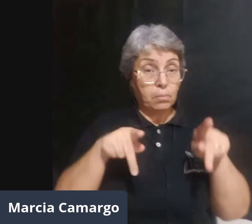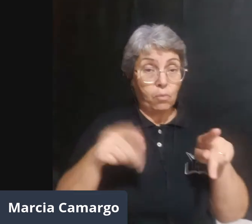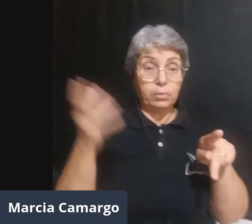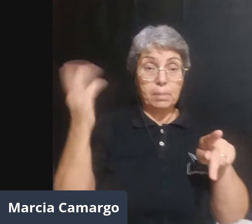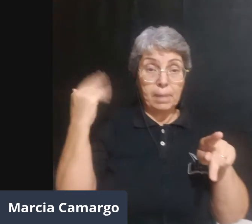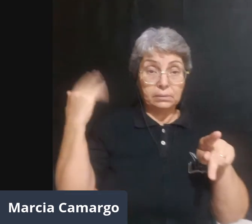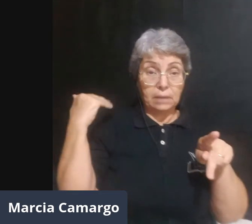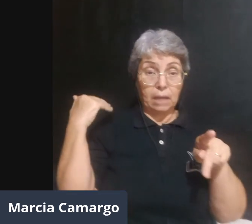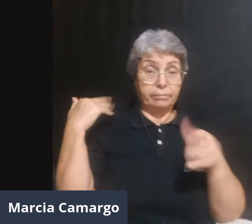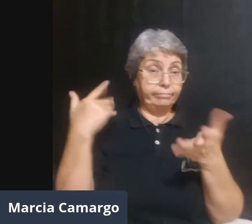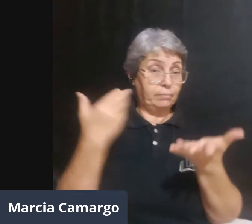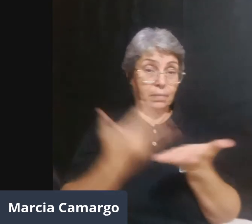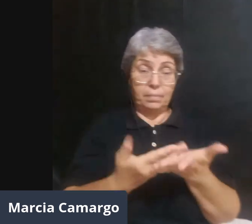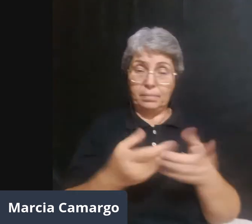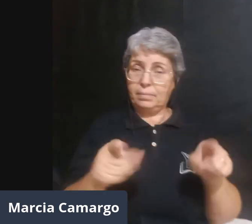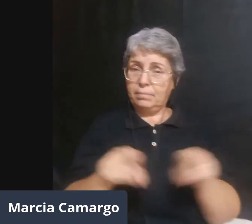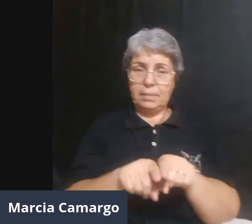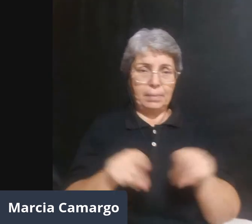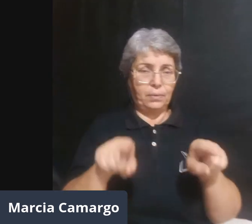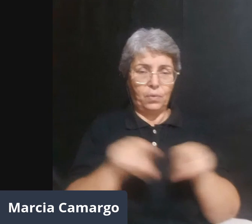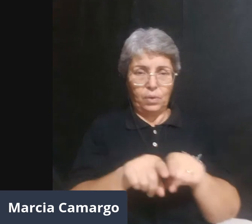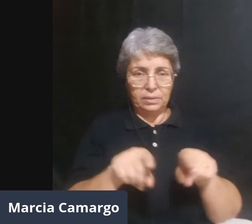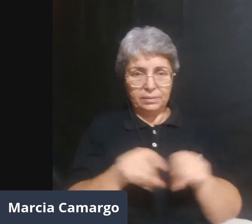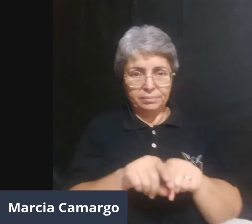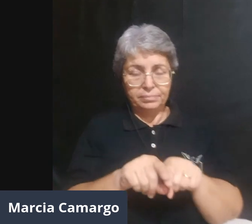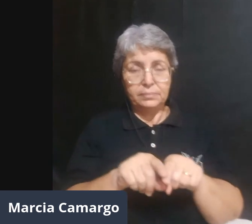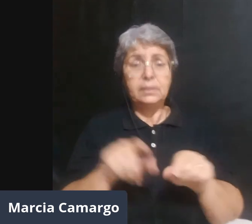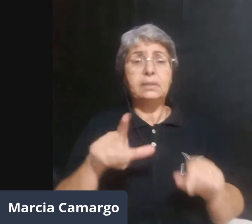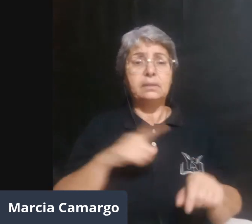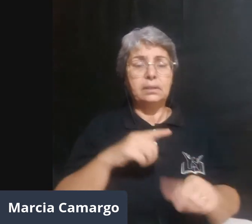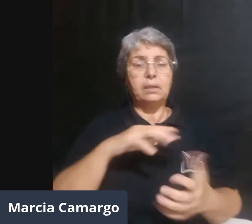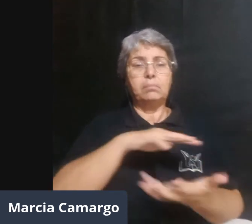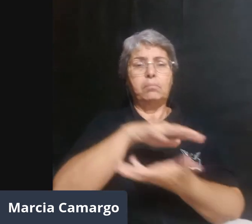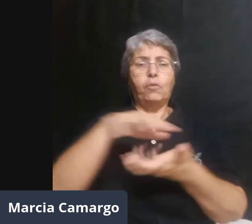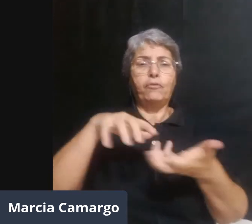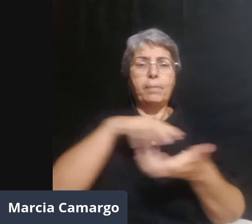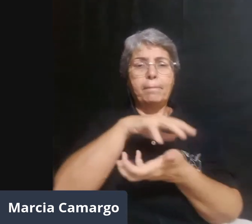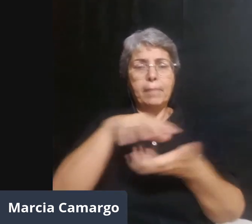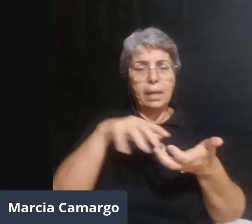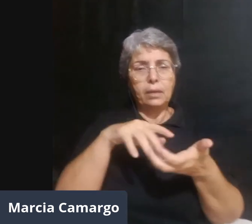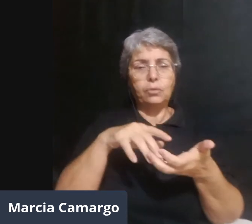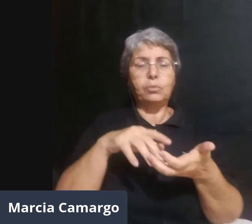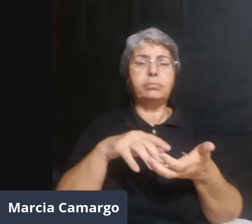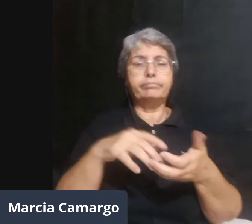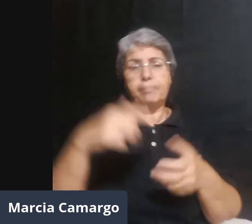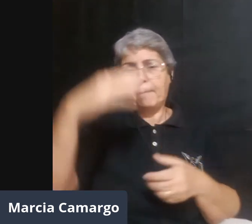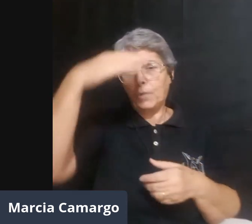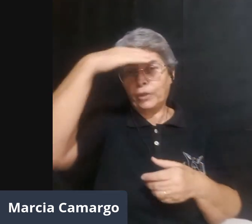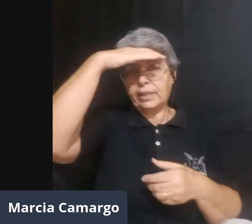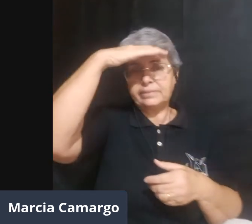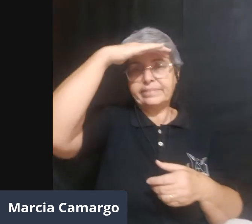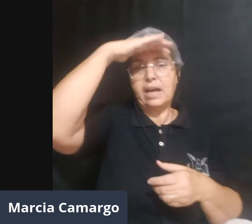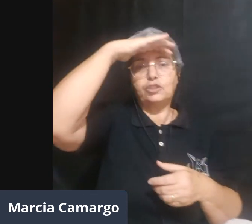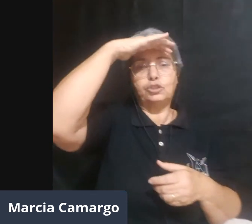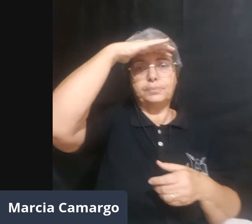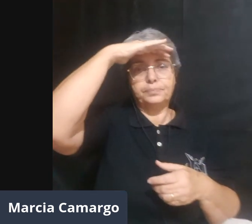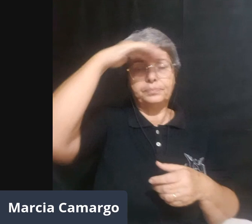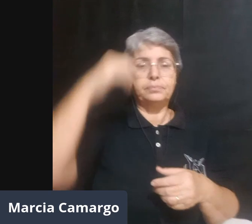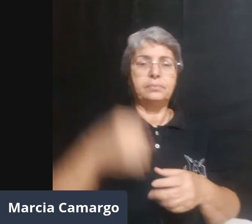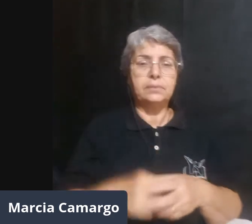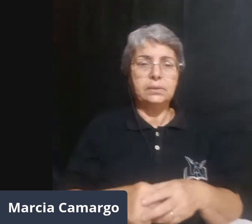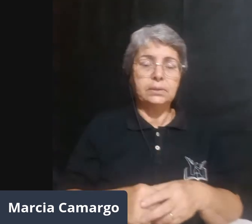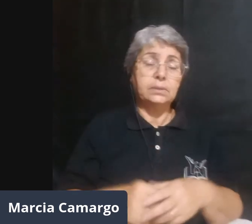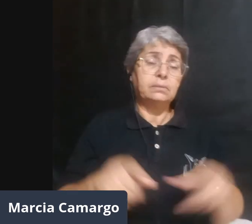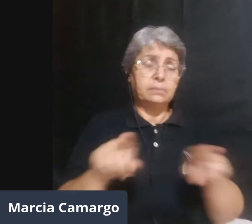no movimento protestante, nós conseguimos ver bem os prós e os contras. Mas quando chega a nossa vez de estar